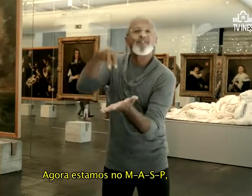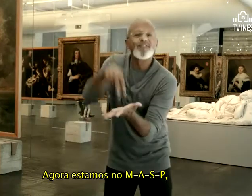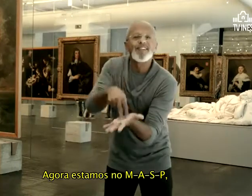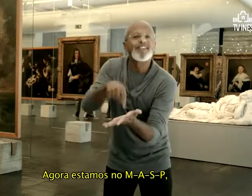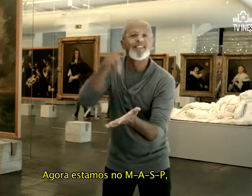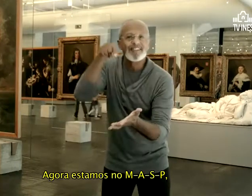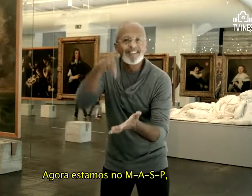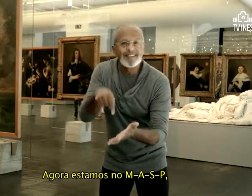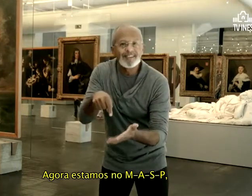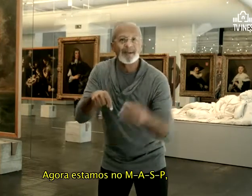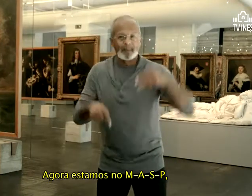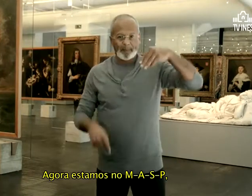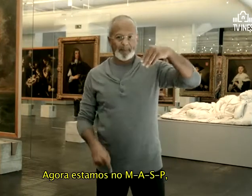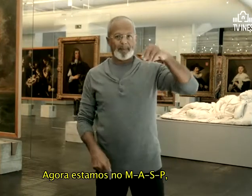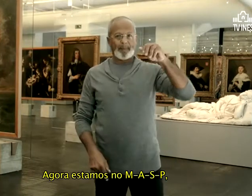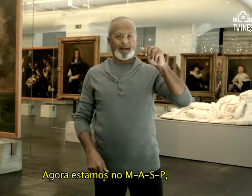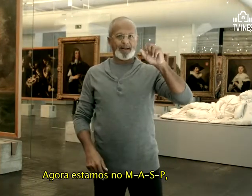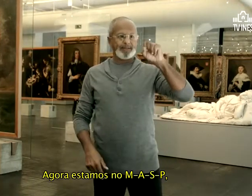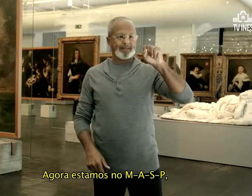Agora, estamos no MASP.